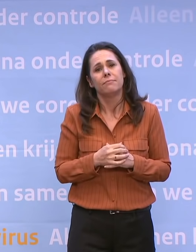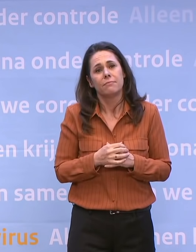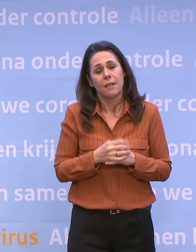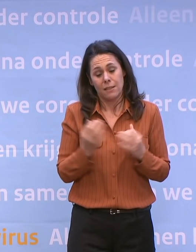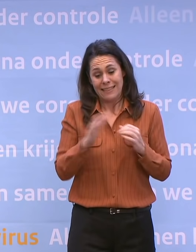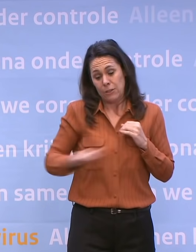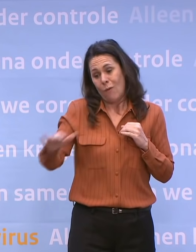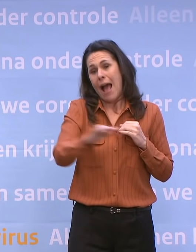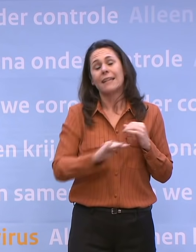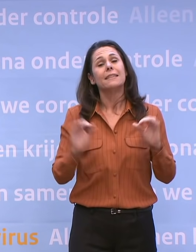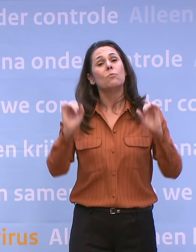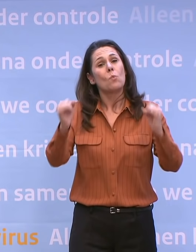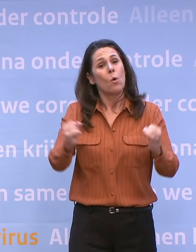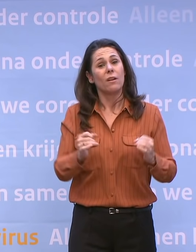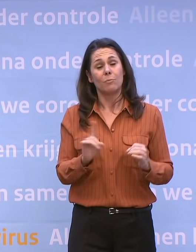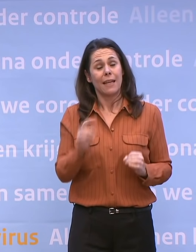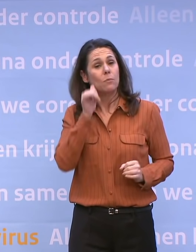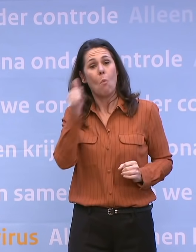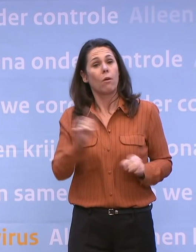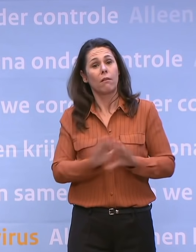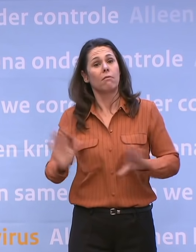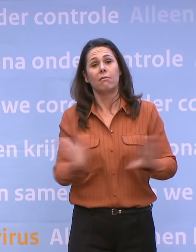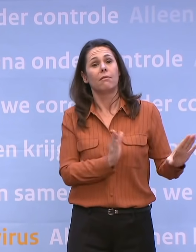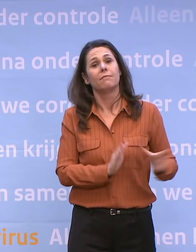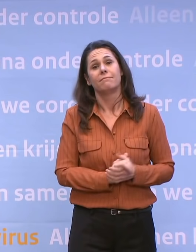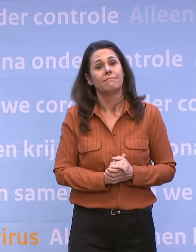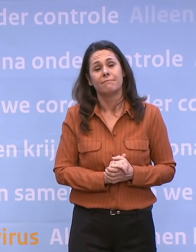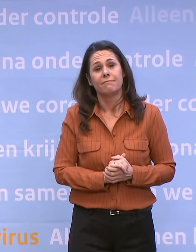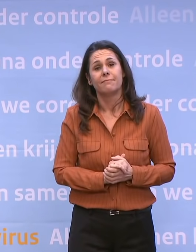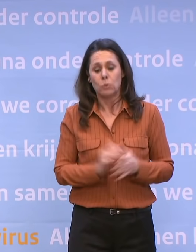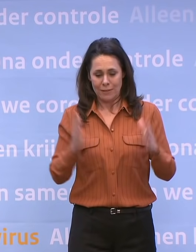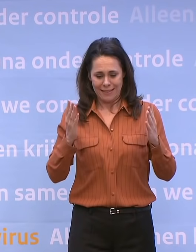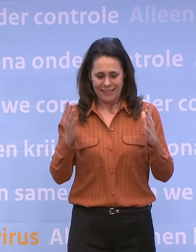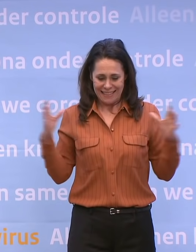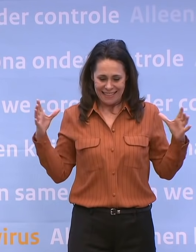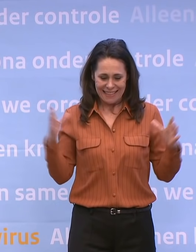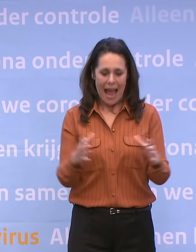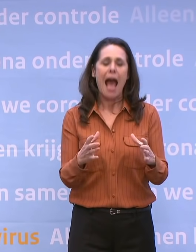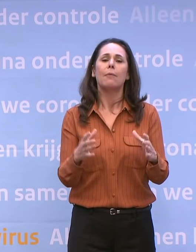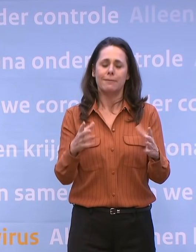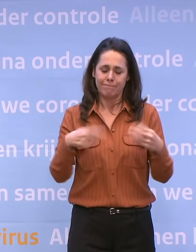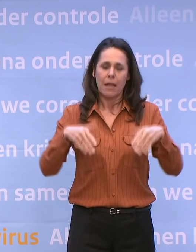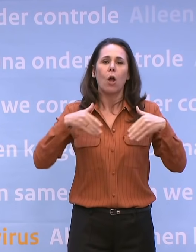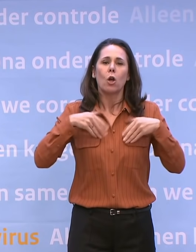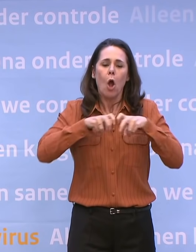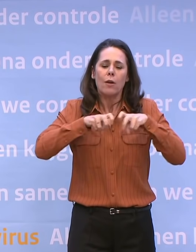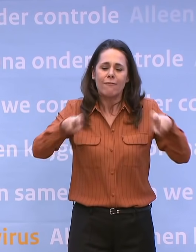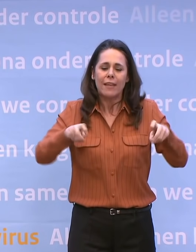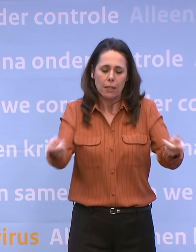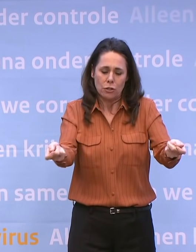moeilijke situatie is dus niet morgen voorbij. Alleen samen krijgen we het coronavirus